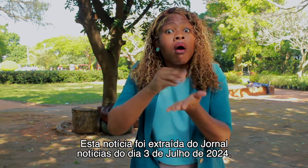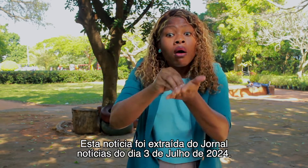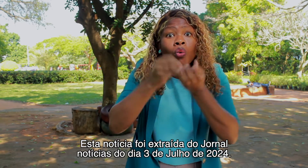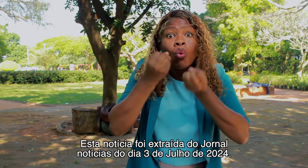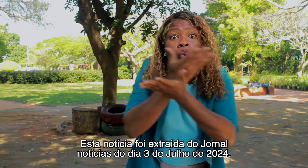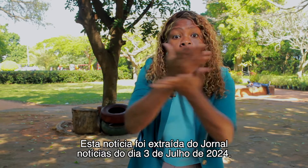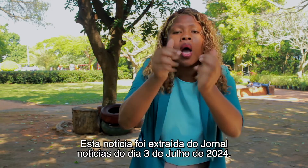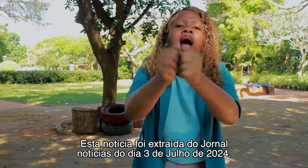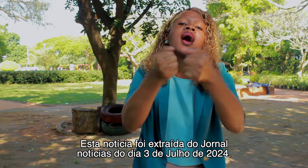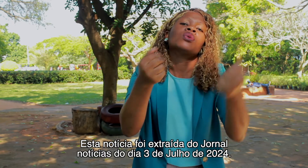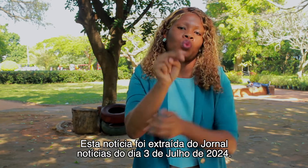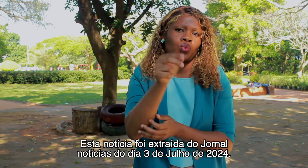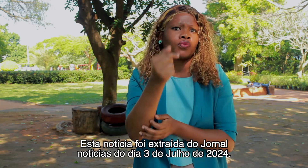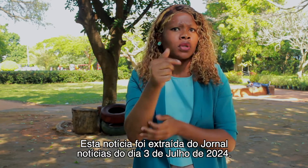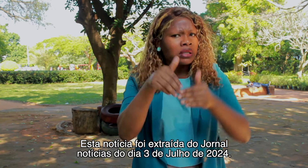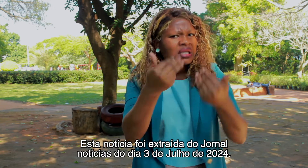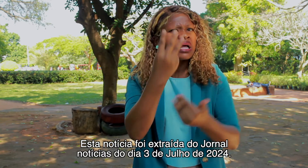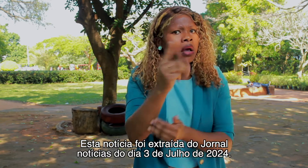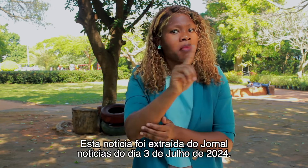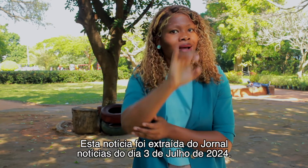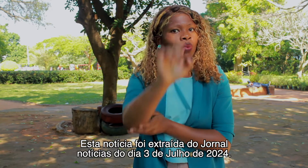Notícias do dia 3 de junho de 2024.